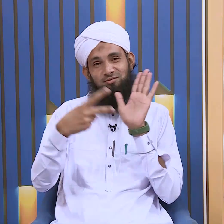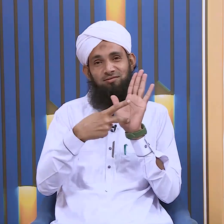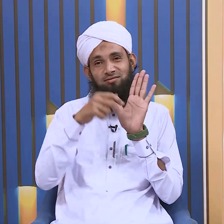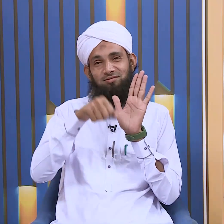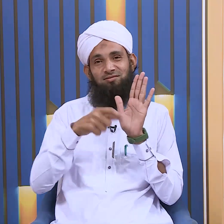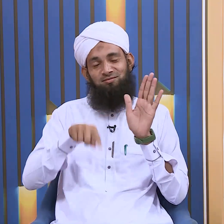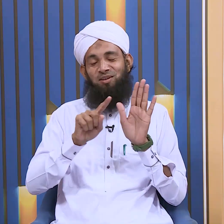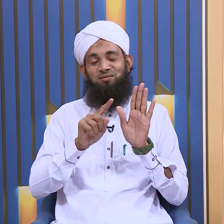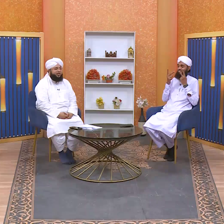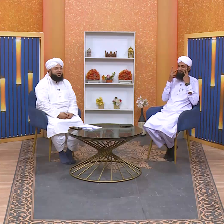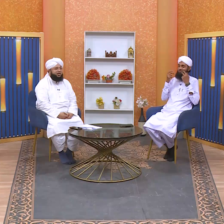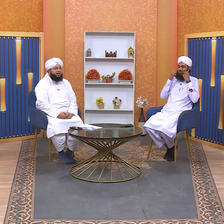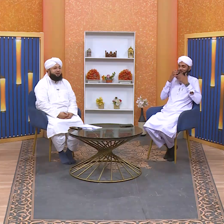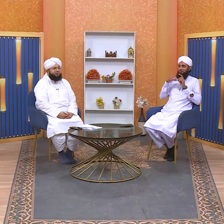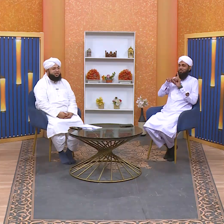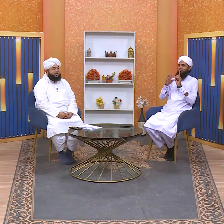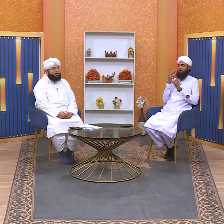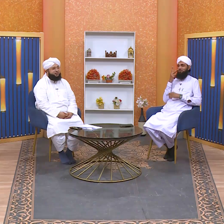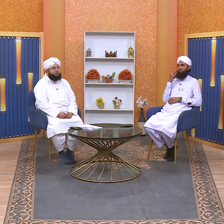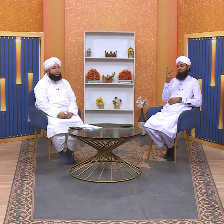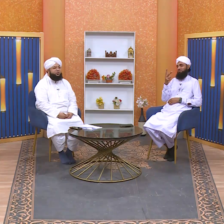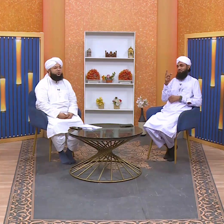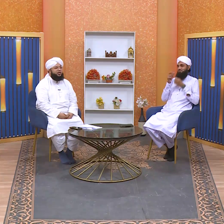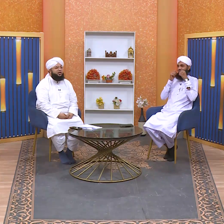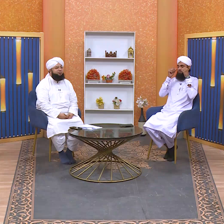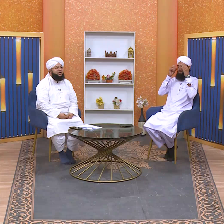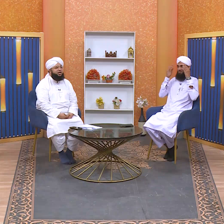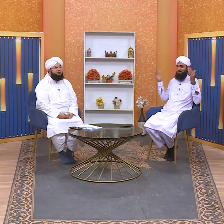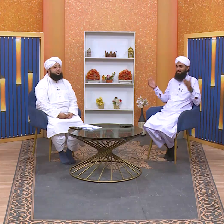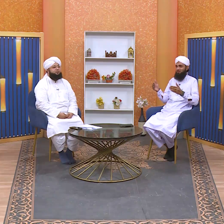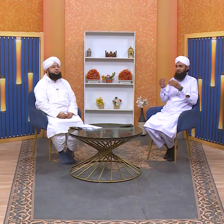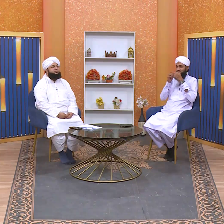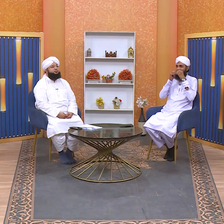خیال رکھیے گا، دیکھتے رہیے مدنی چینل۔ صلو علی الحبیب۔